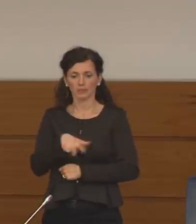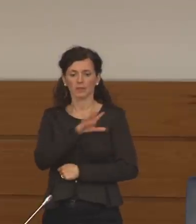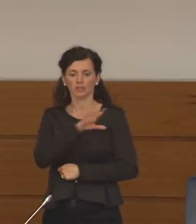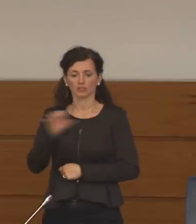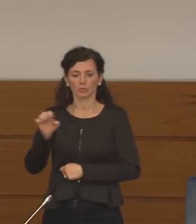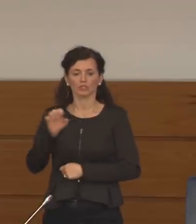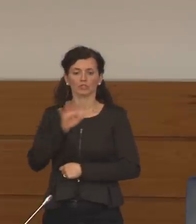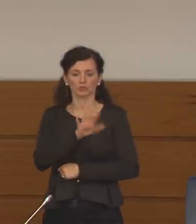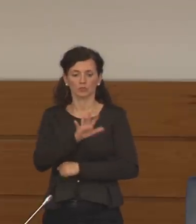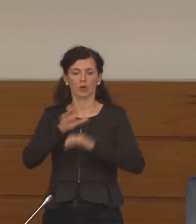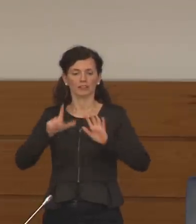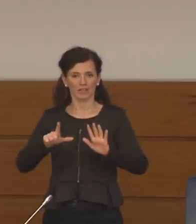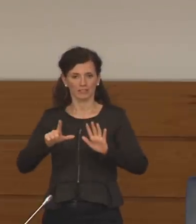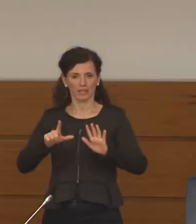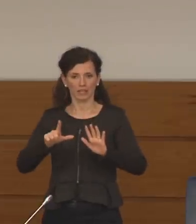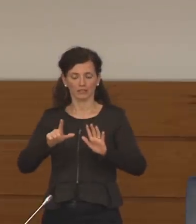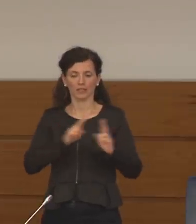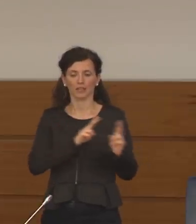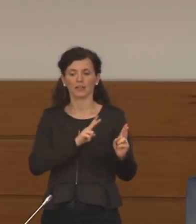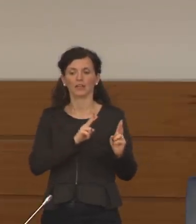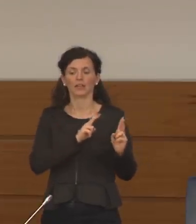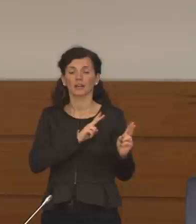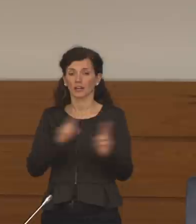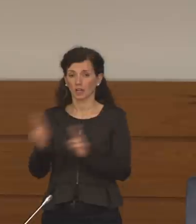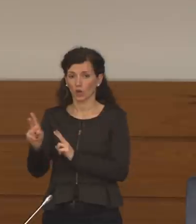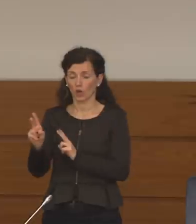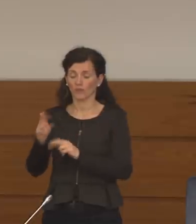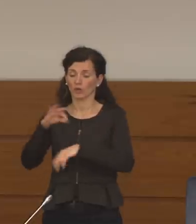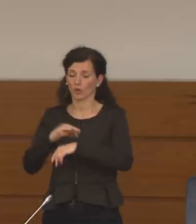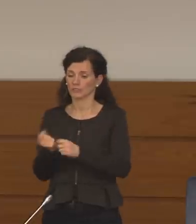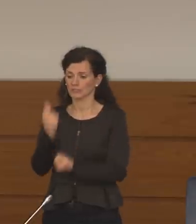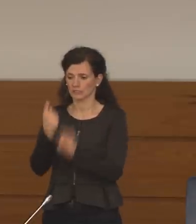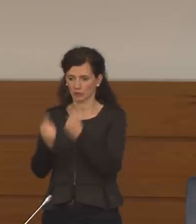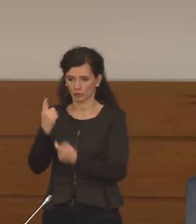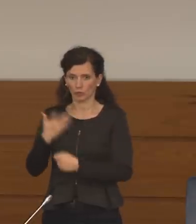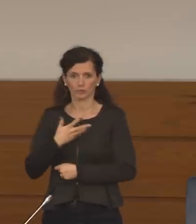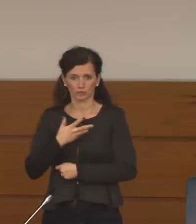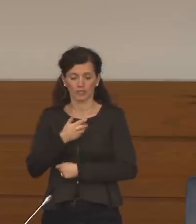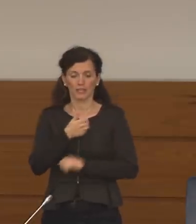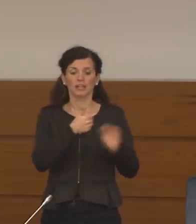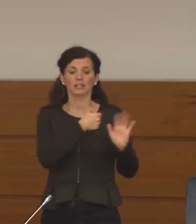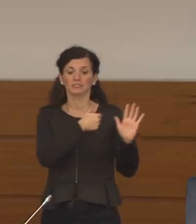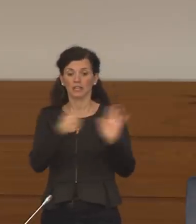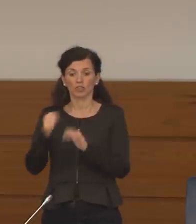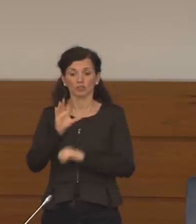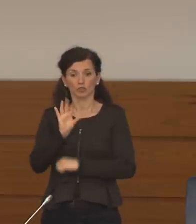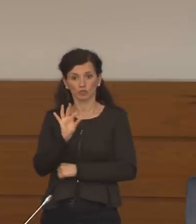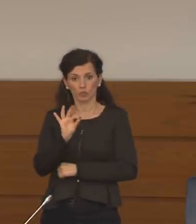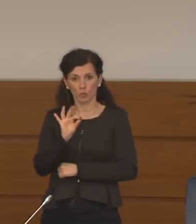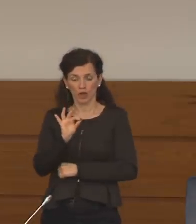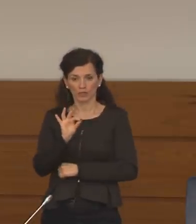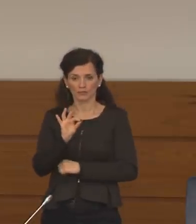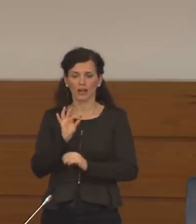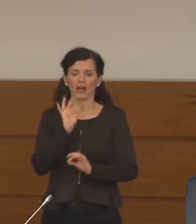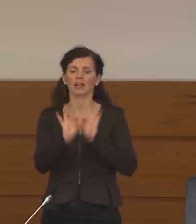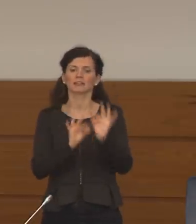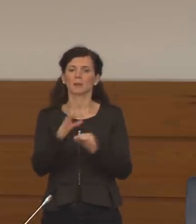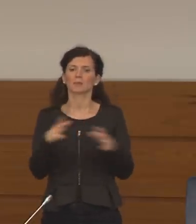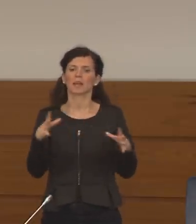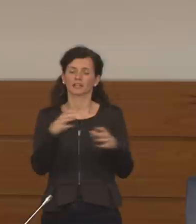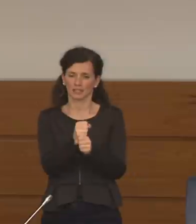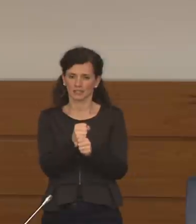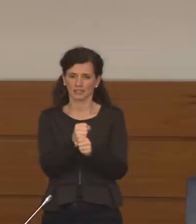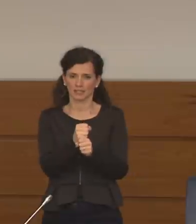3557 sono ricoverati con sintomi 650 sono ricoverati in terapia intensiva